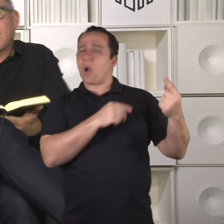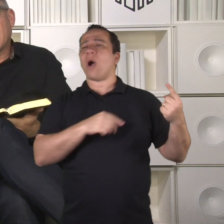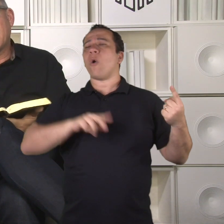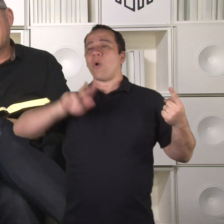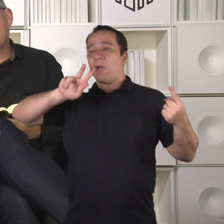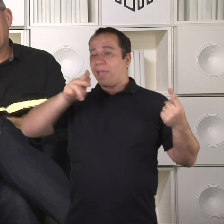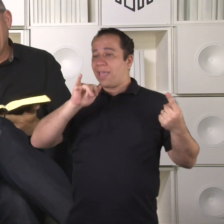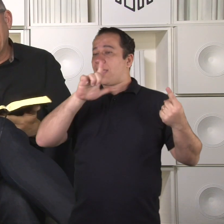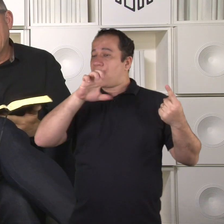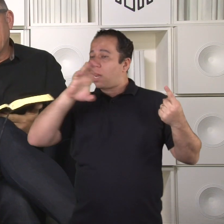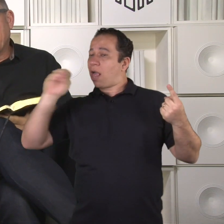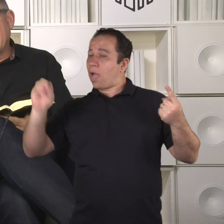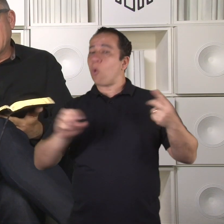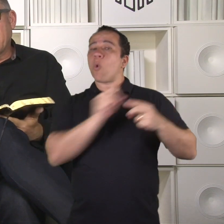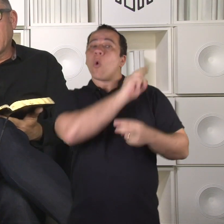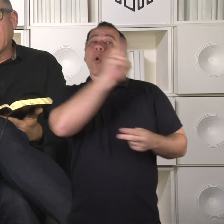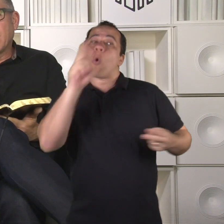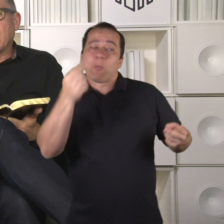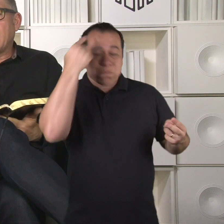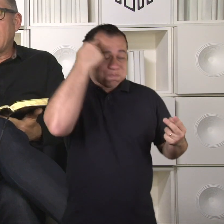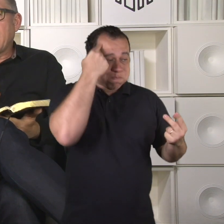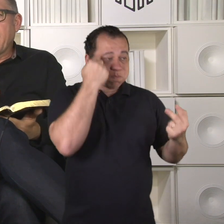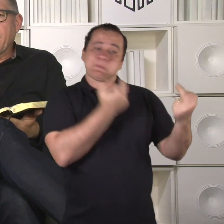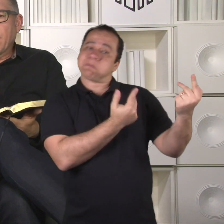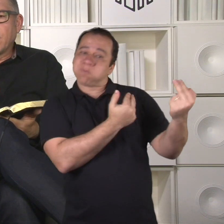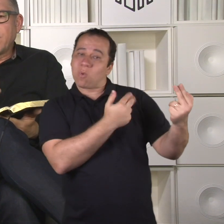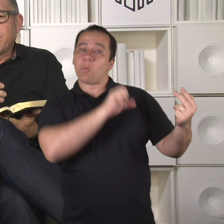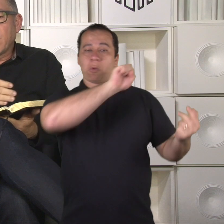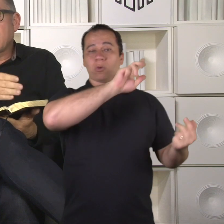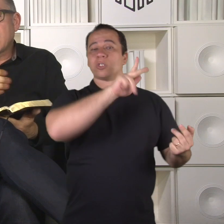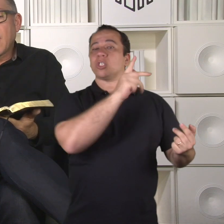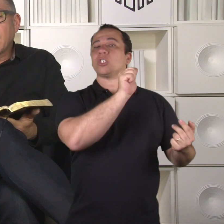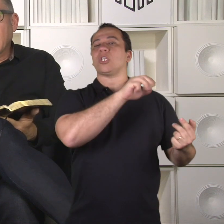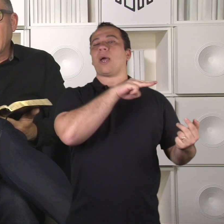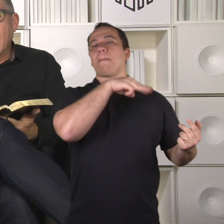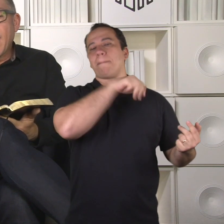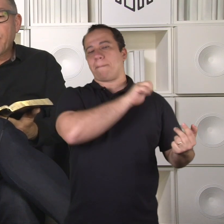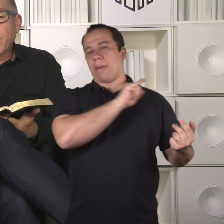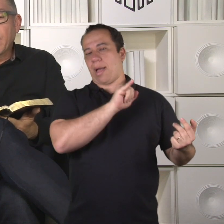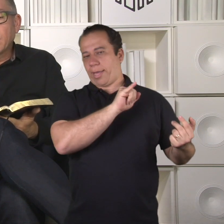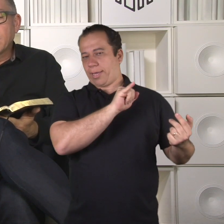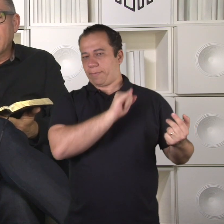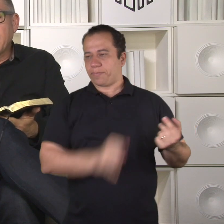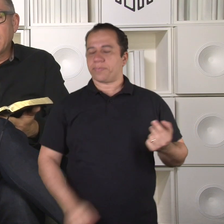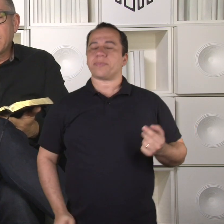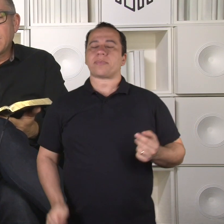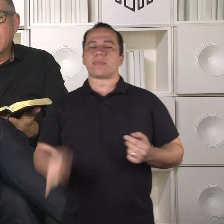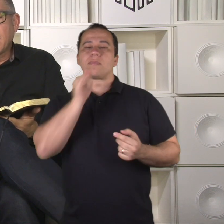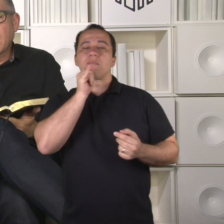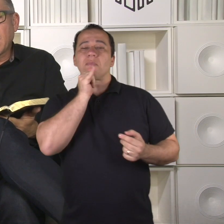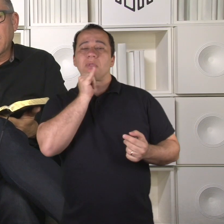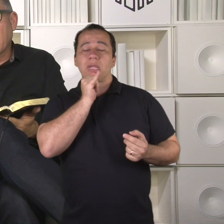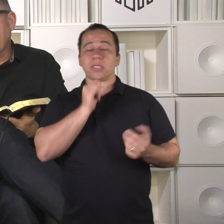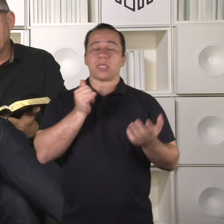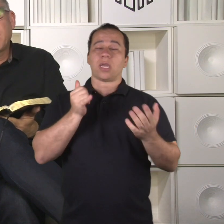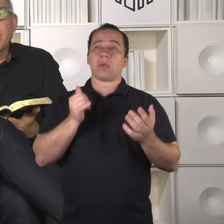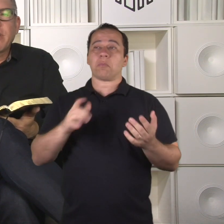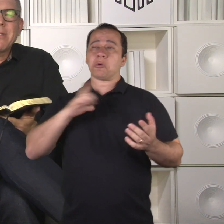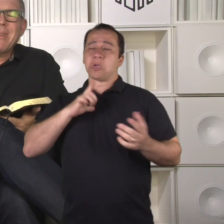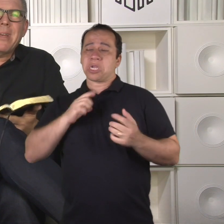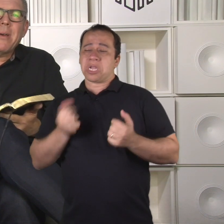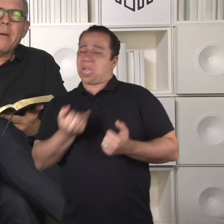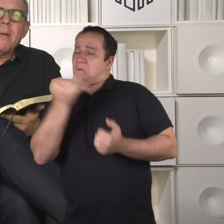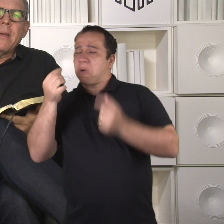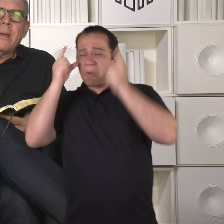com a escola de Shammai. Por exemplo, o divórcio em Israel naquela época, alguns rabinos diziam que qualquer